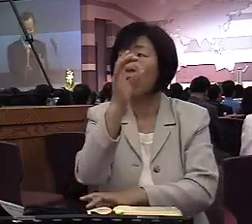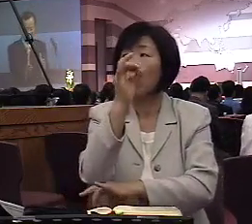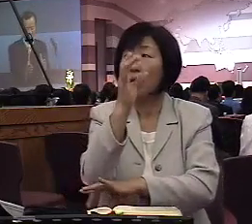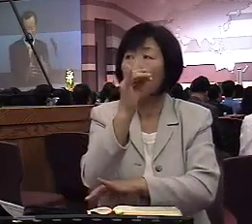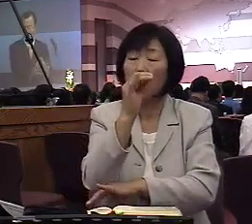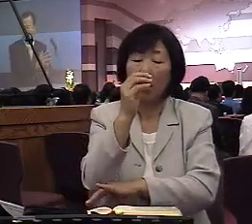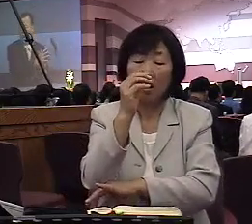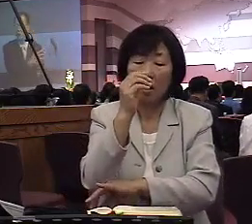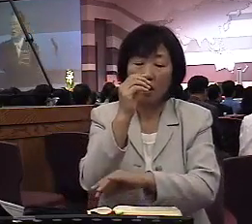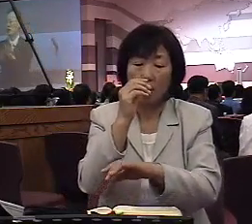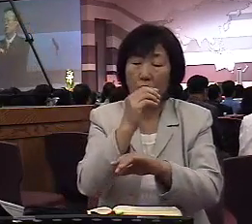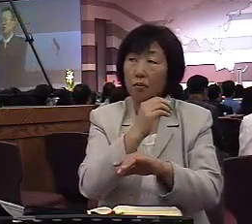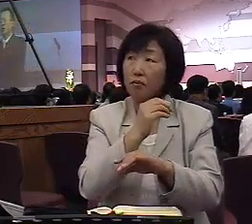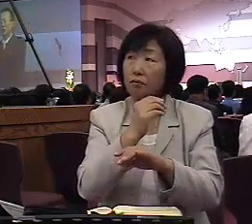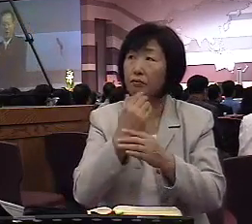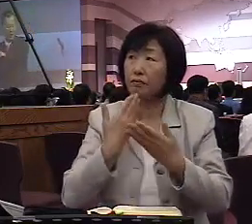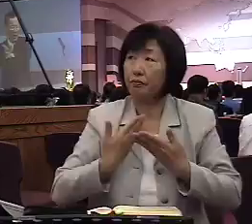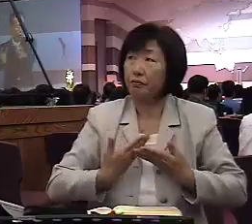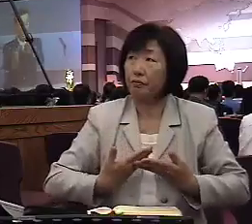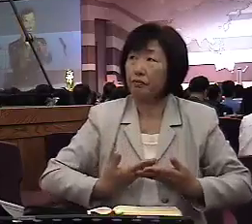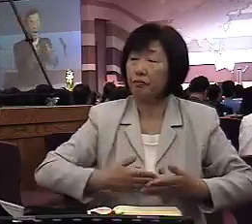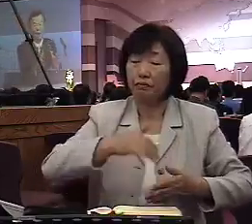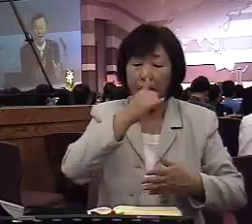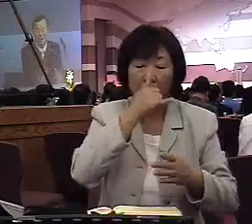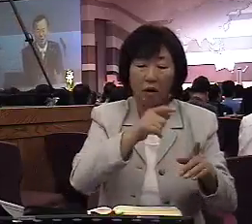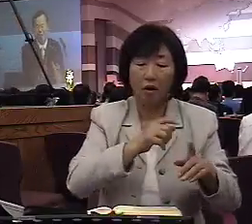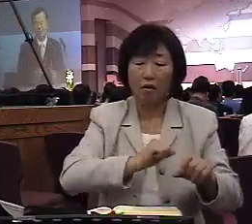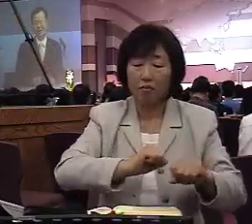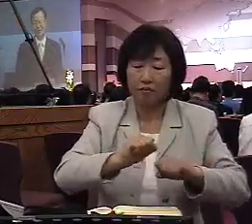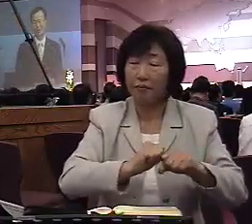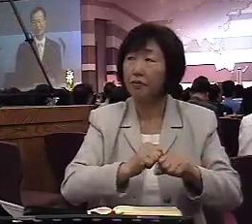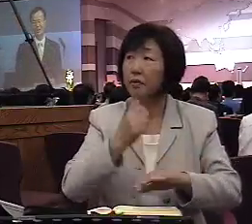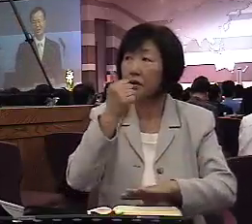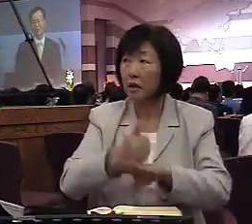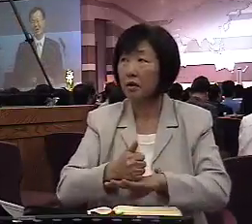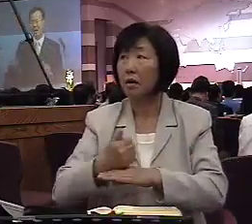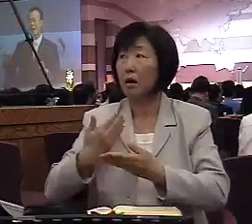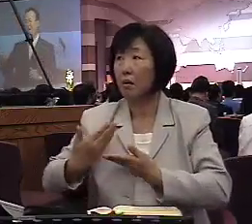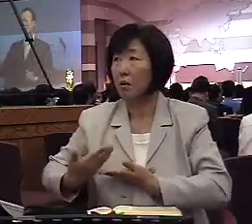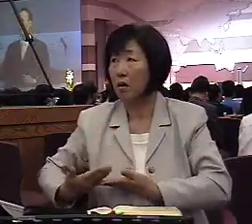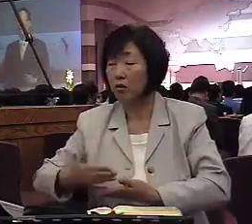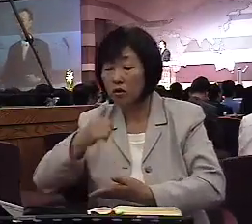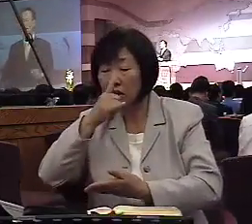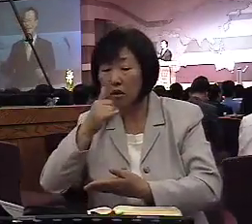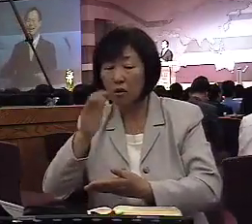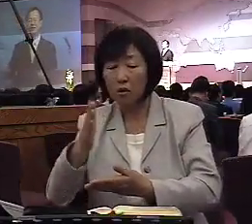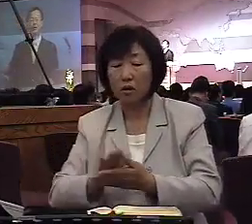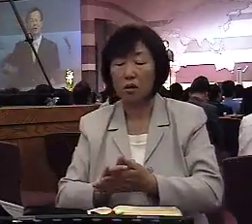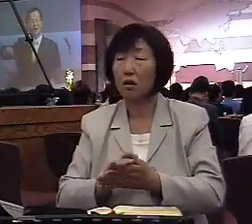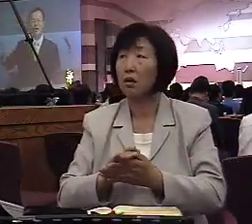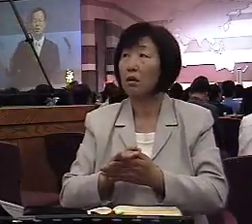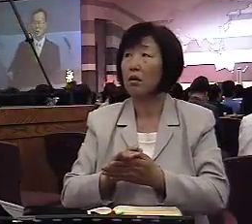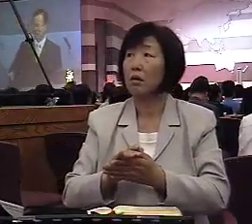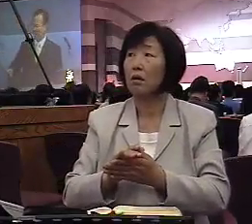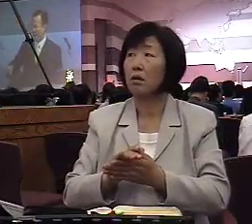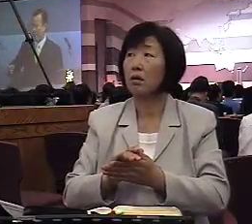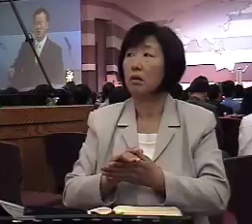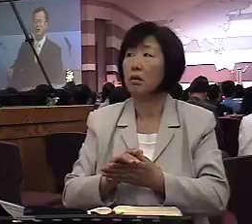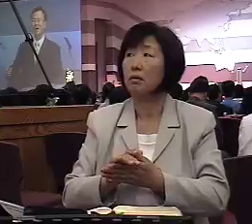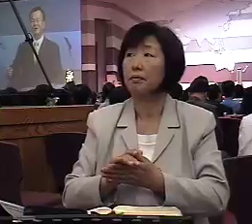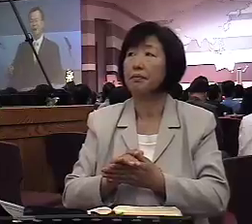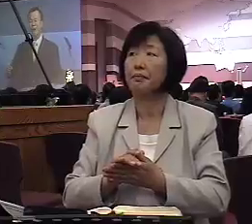가만히 있었던 것은 우리가 아무리 움직여도 나중에는 가만히 있게 됩니다. 그렇죠? 우리가 가만히 있는 차를 엔진을